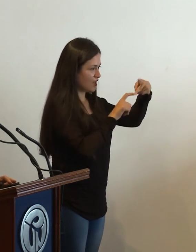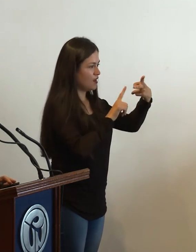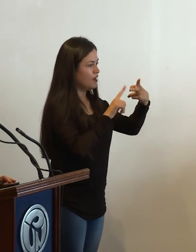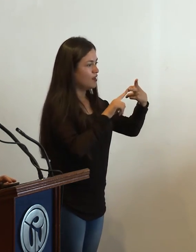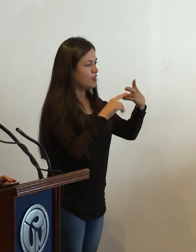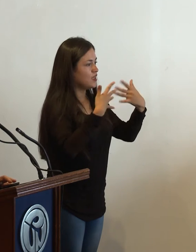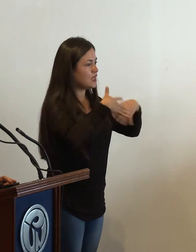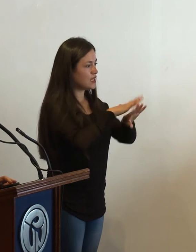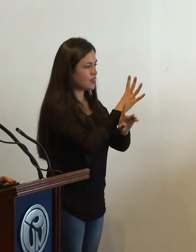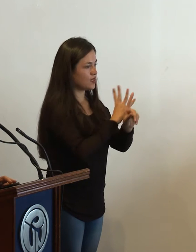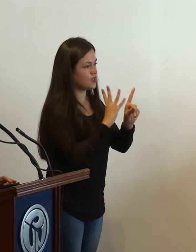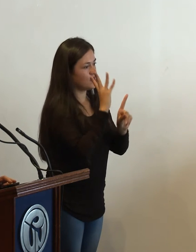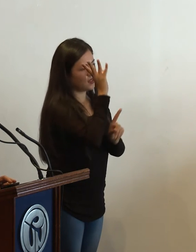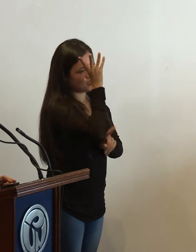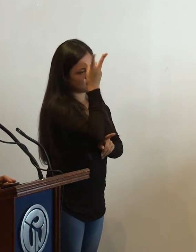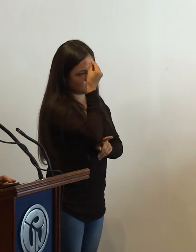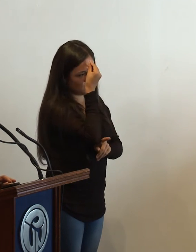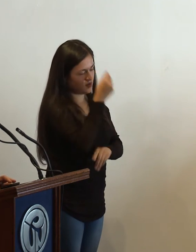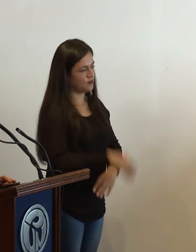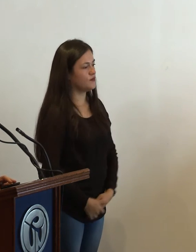manera interdisciplinaria.